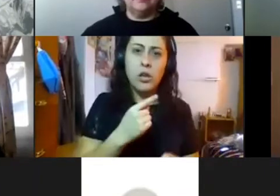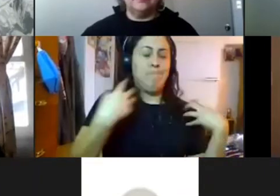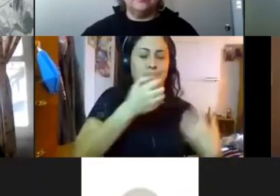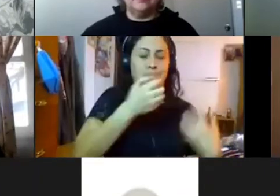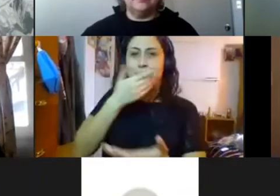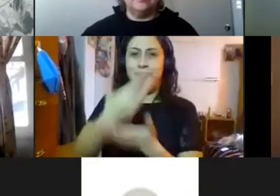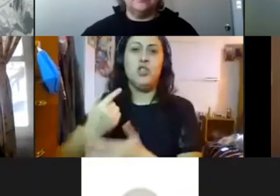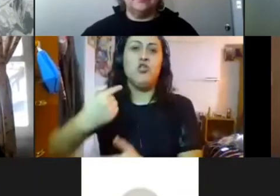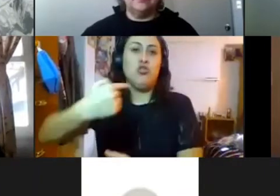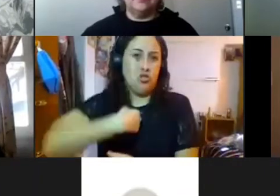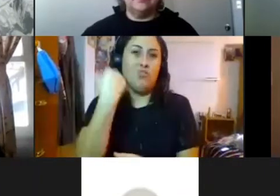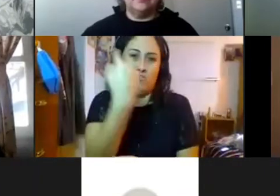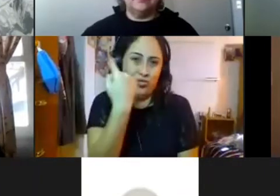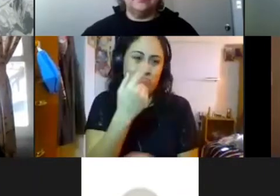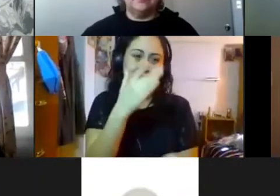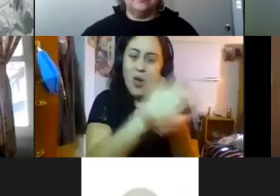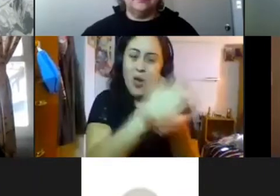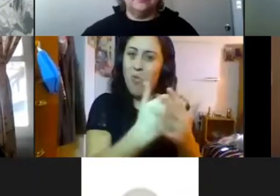sola.